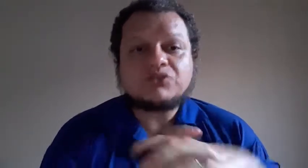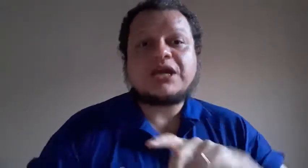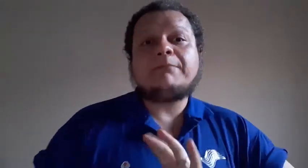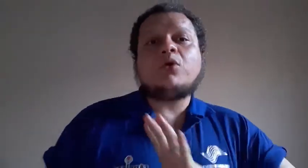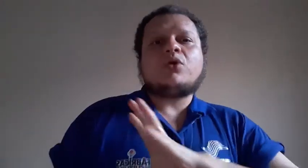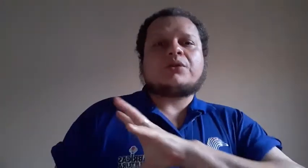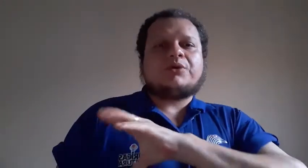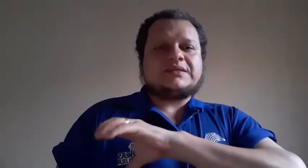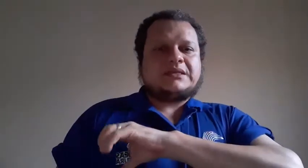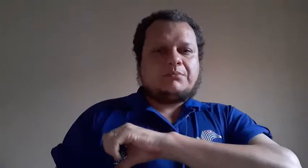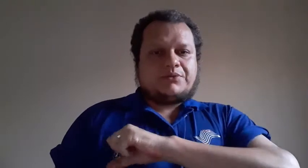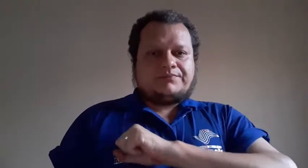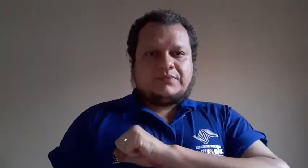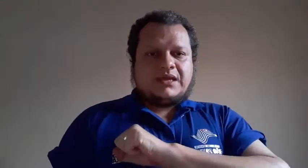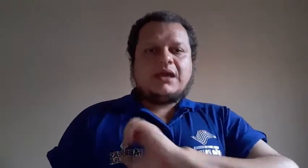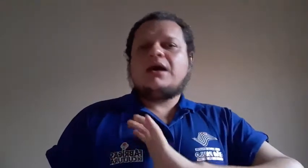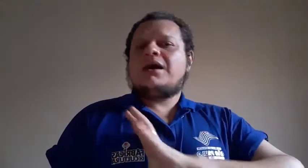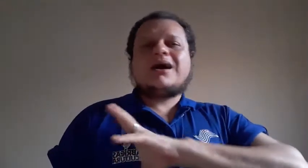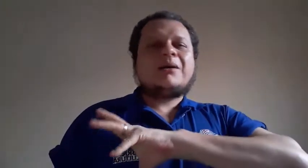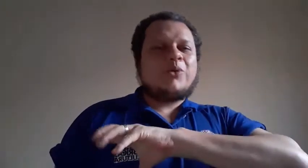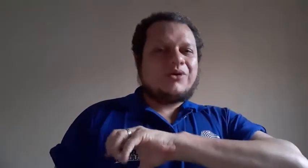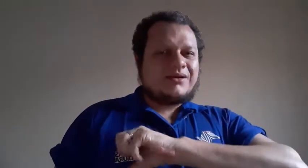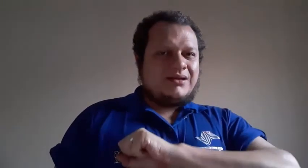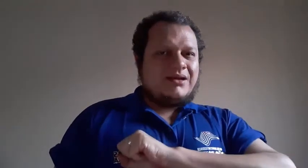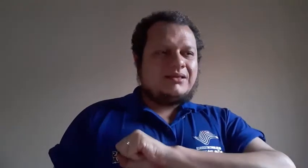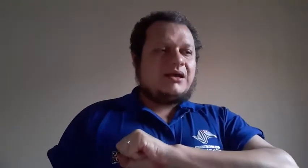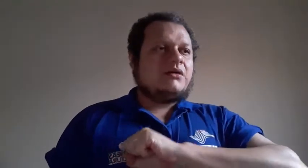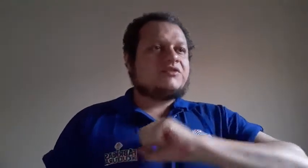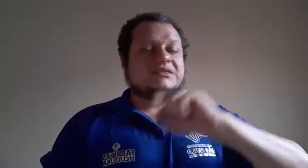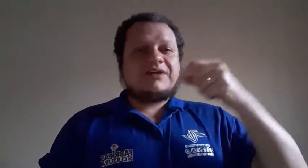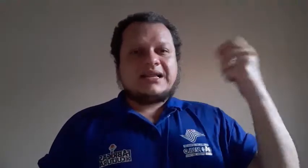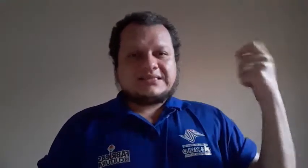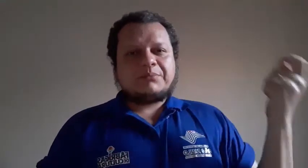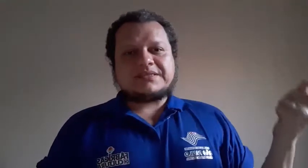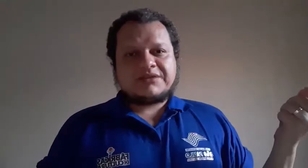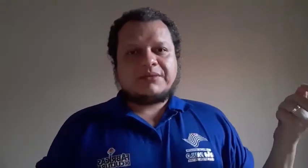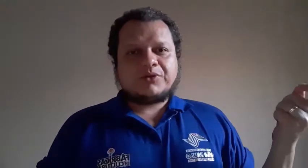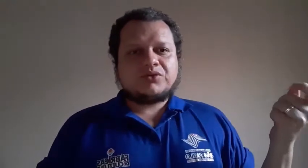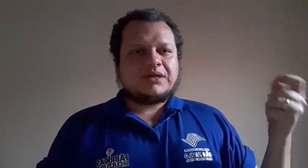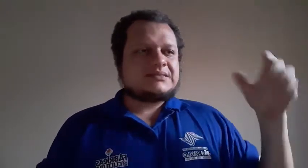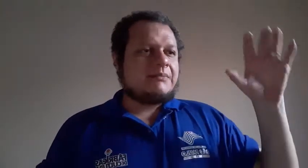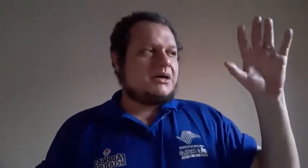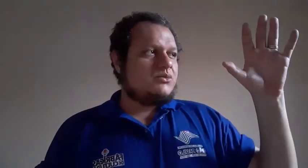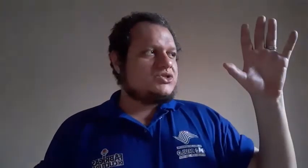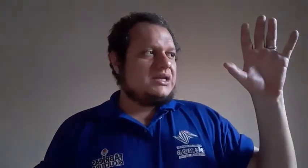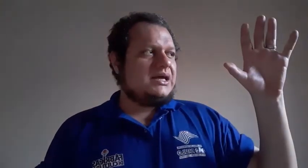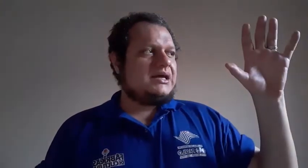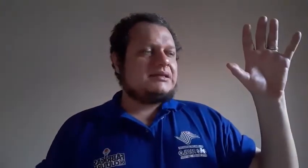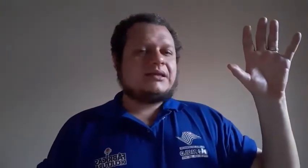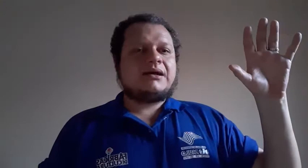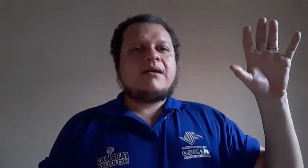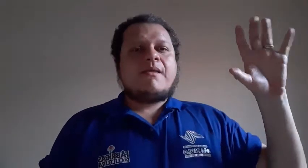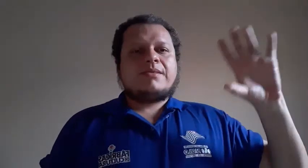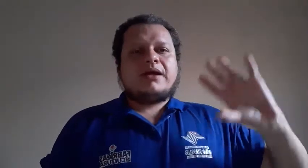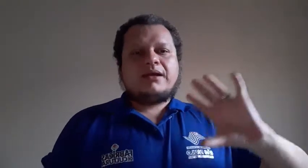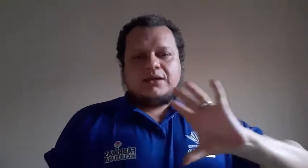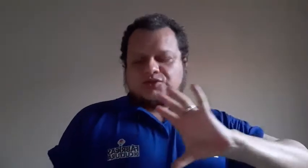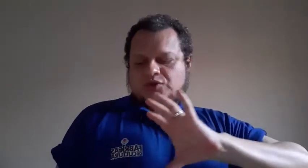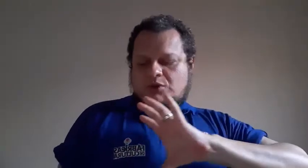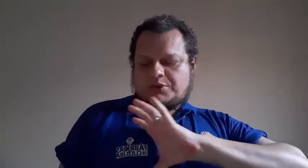de amor, por exemplo. Amor. Então, você vai lá sempre escrever em português. A mão direita, né? Sobre